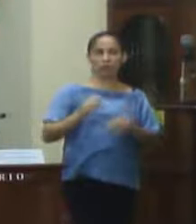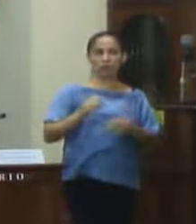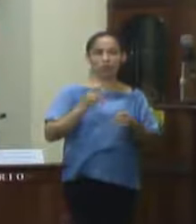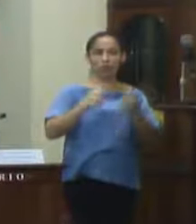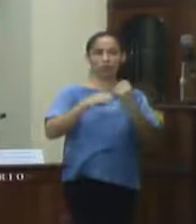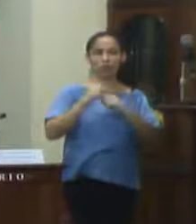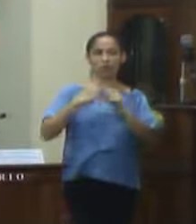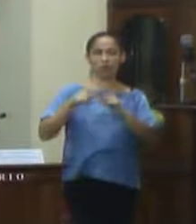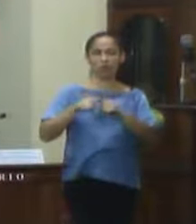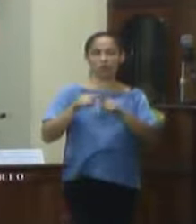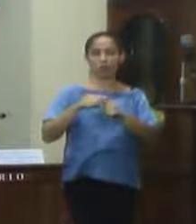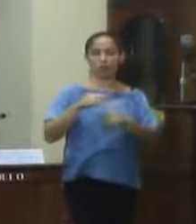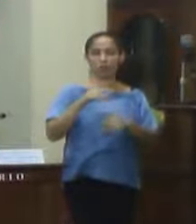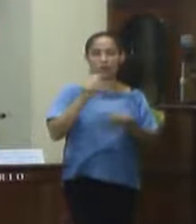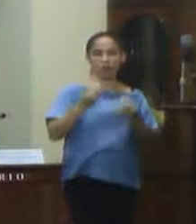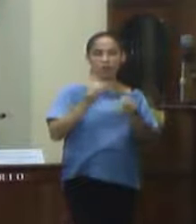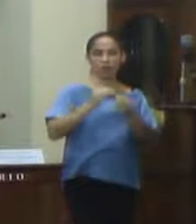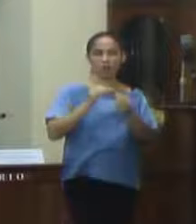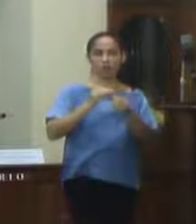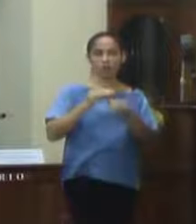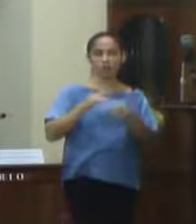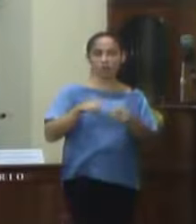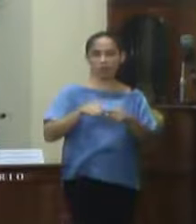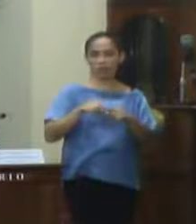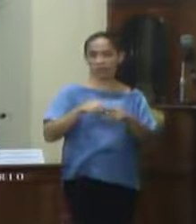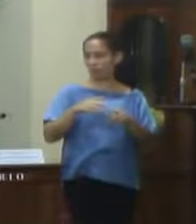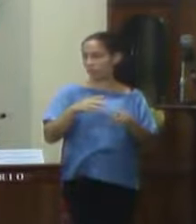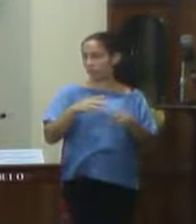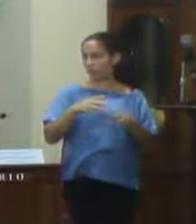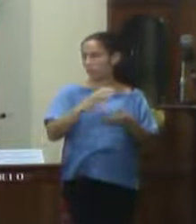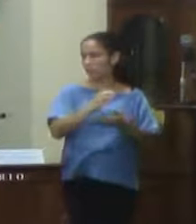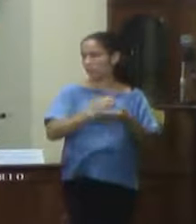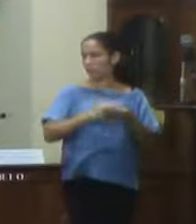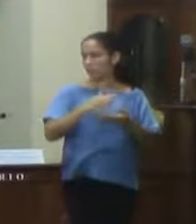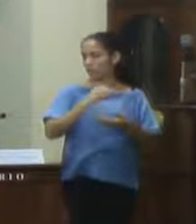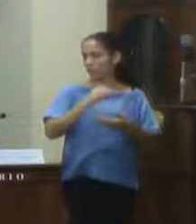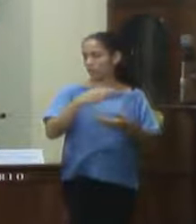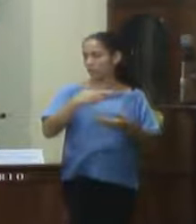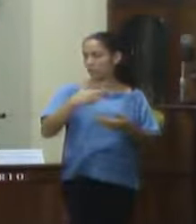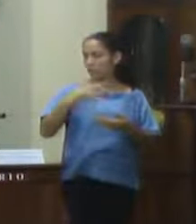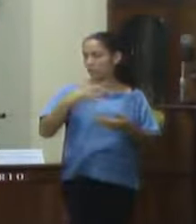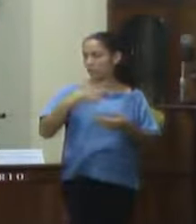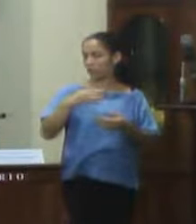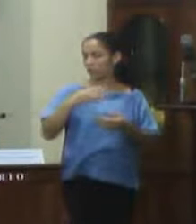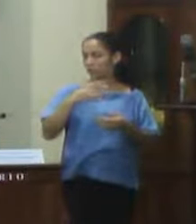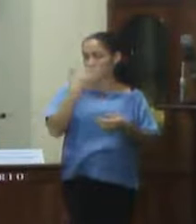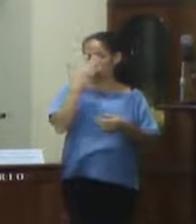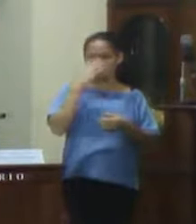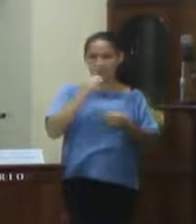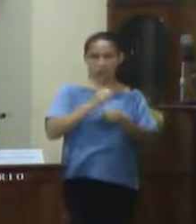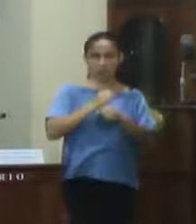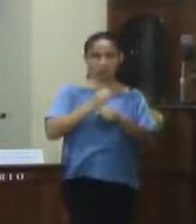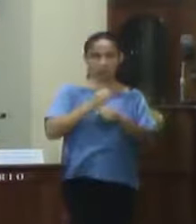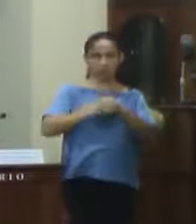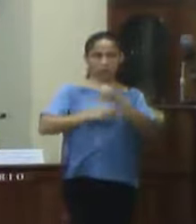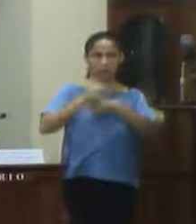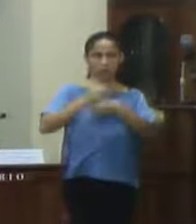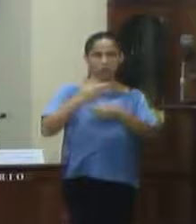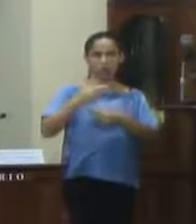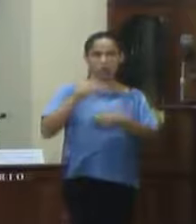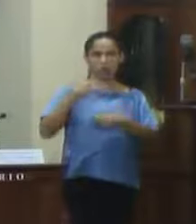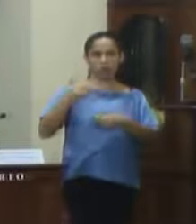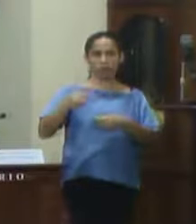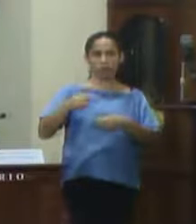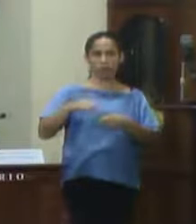e portaria instaurada para apuração dos fatos narrados do ofício 024 de fevereiro do ano de 2017,